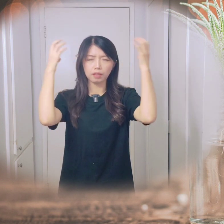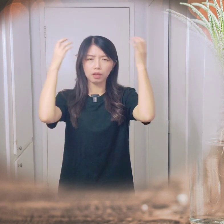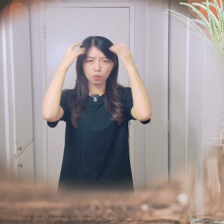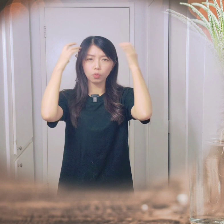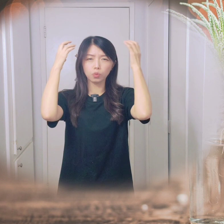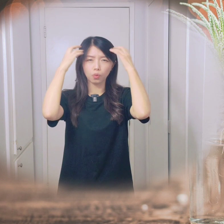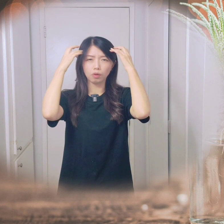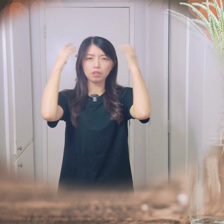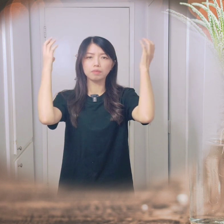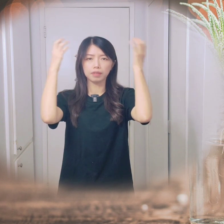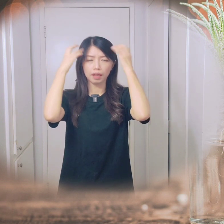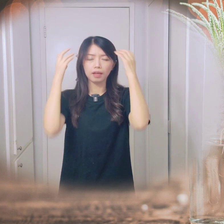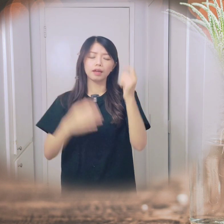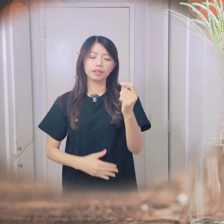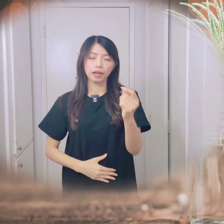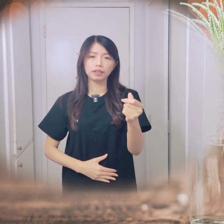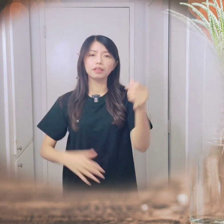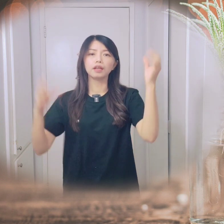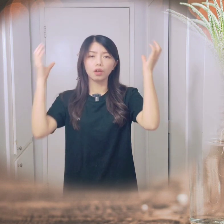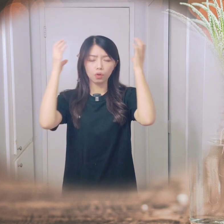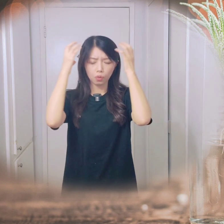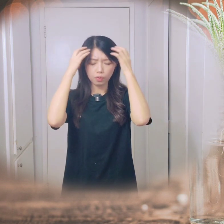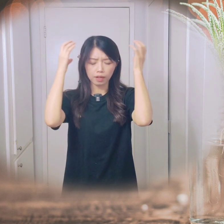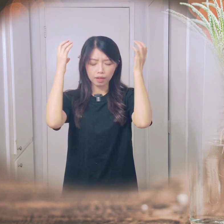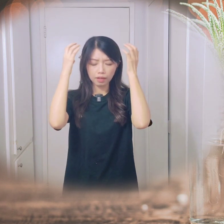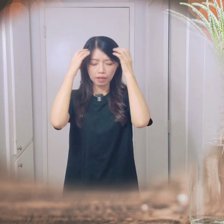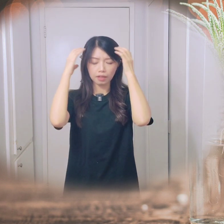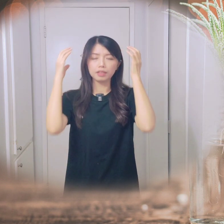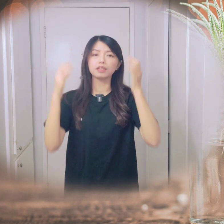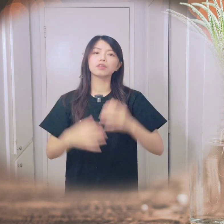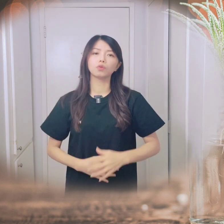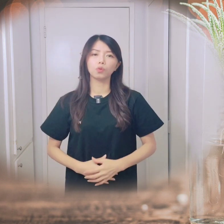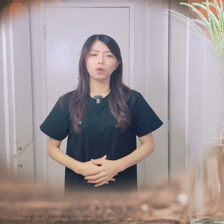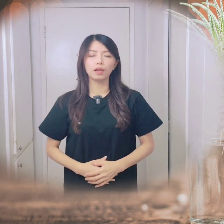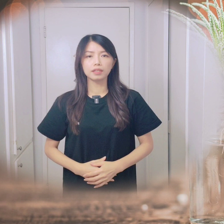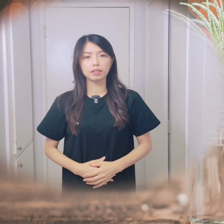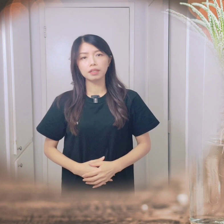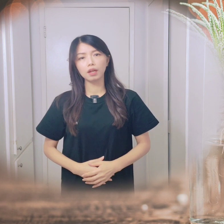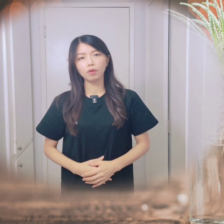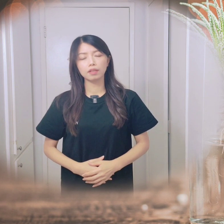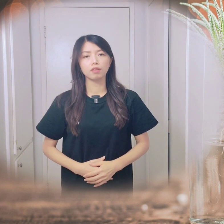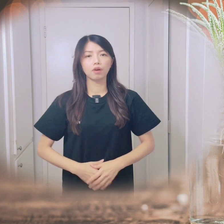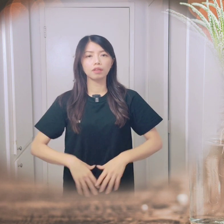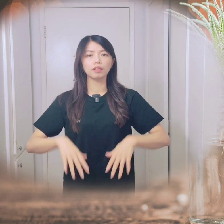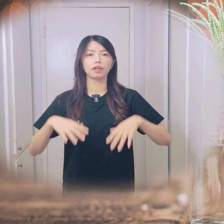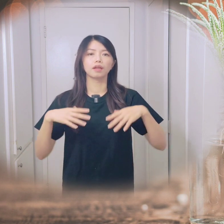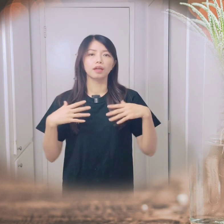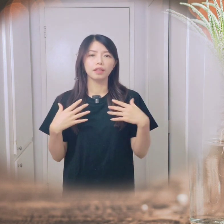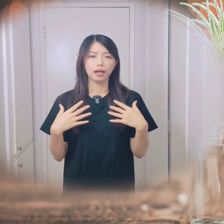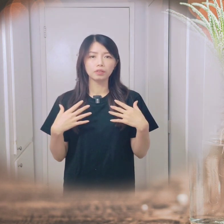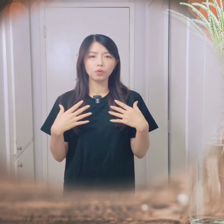고난, 고통 이런 뜻입니다. 작은 고난에 지쳐도, 지치다라고 하는 뜻의